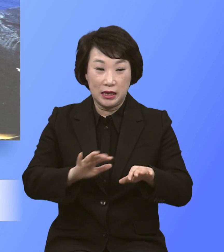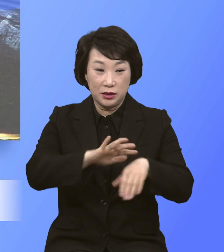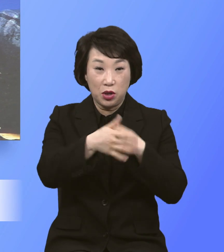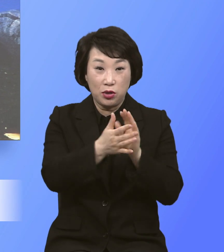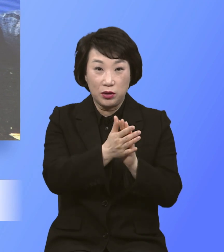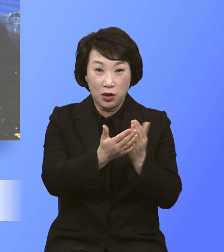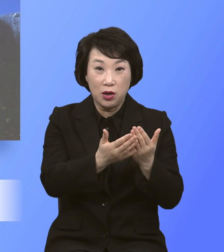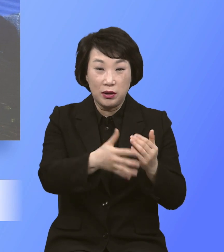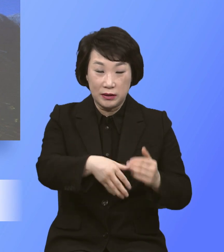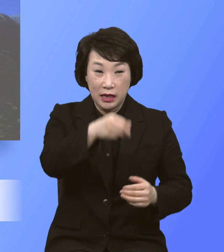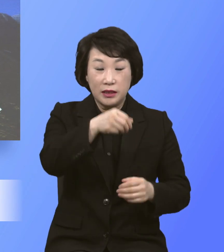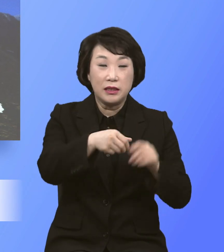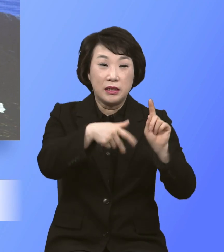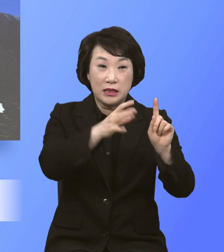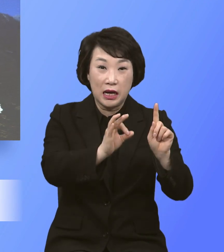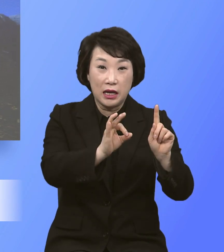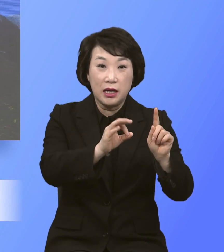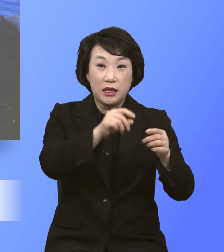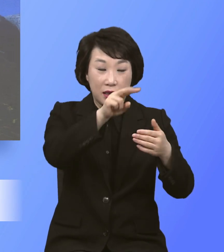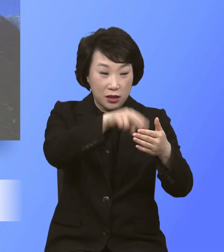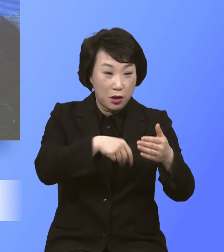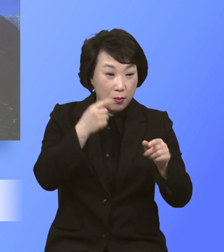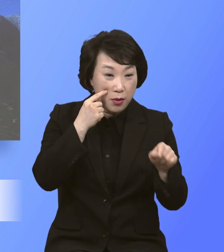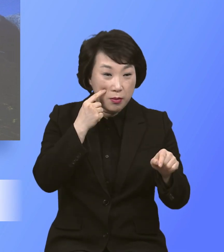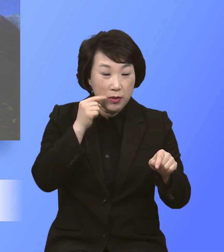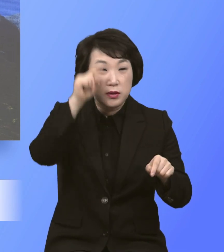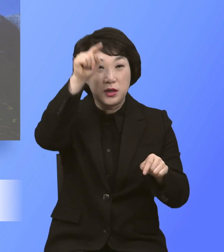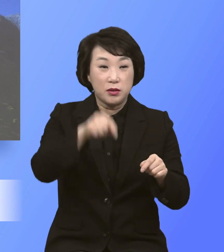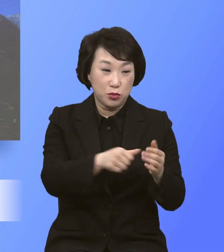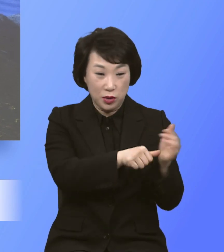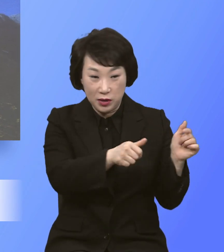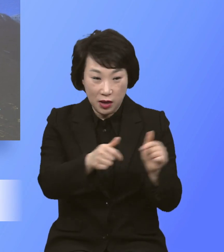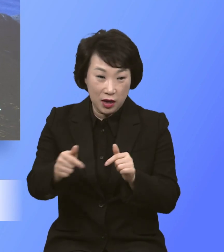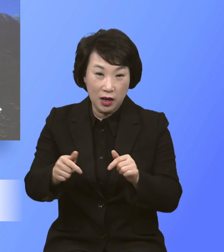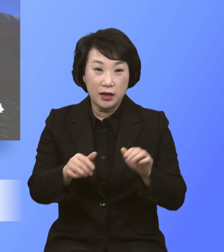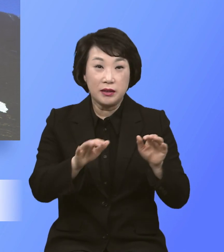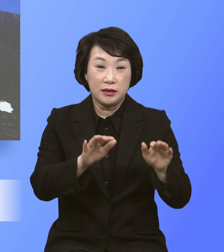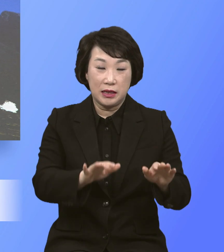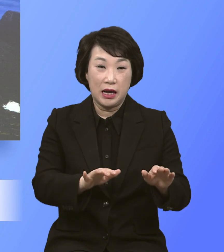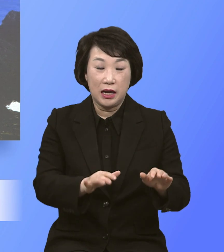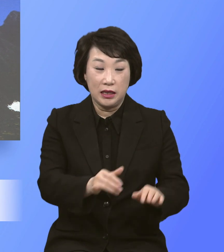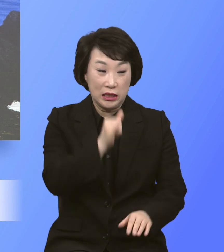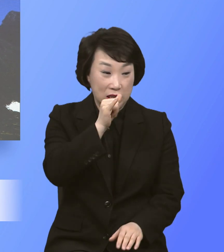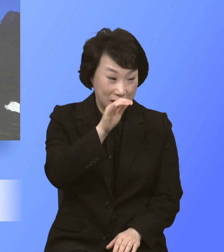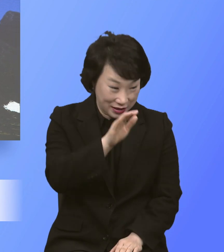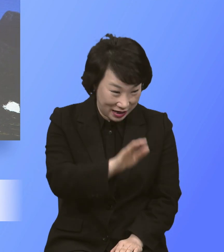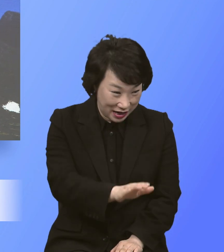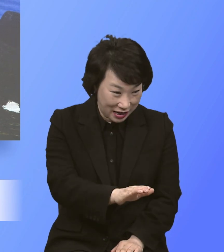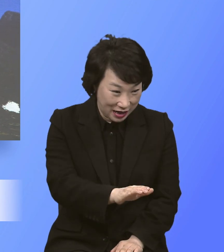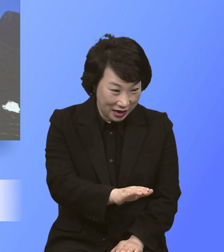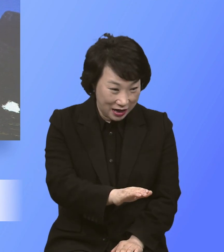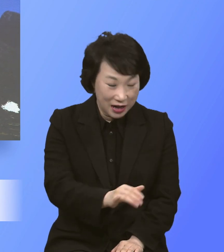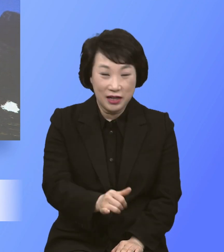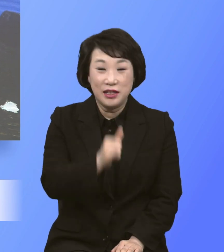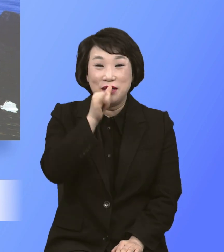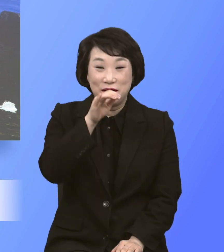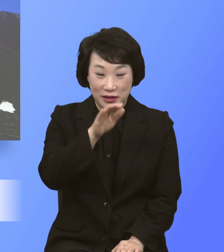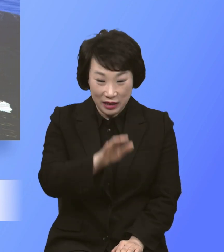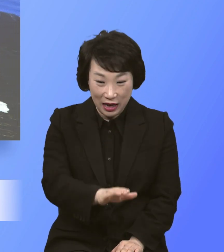창세기를 1장에 보니까 천지만물을 있으라